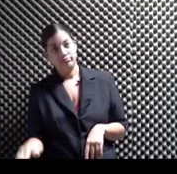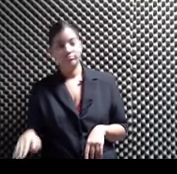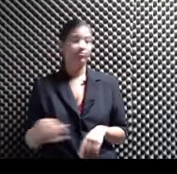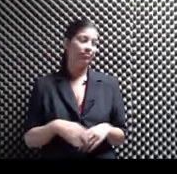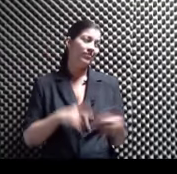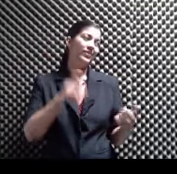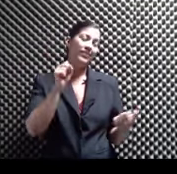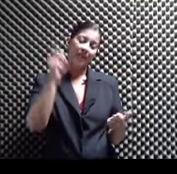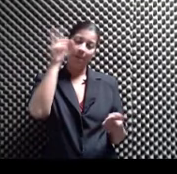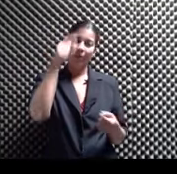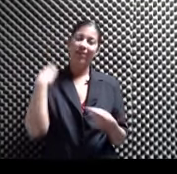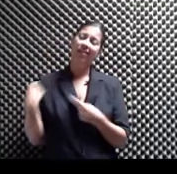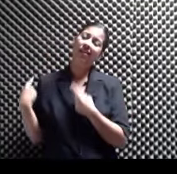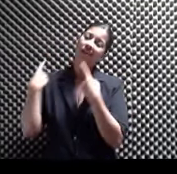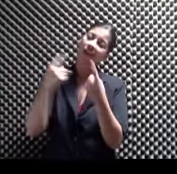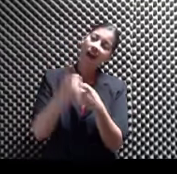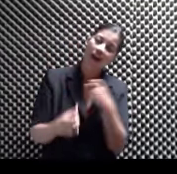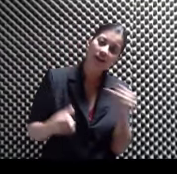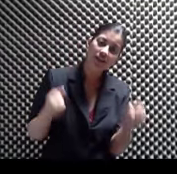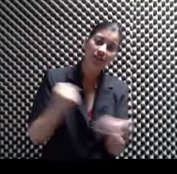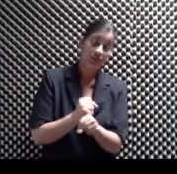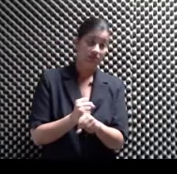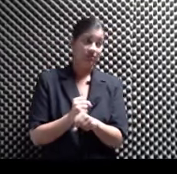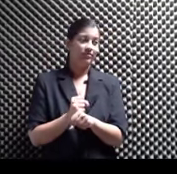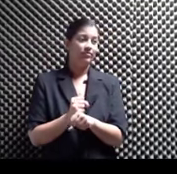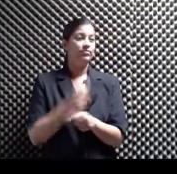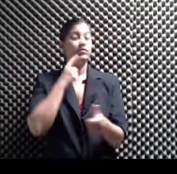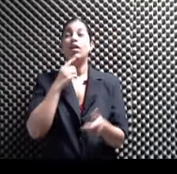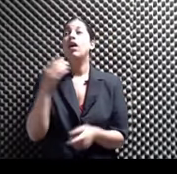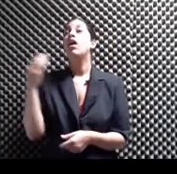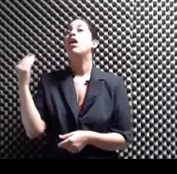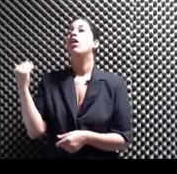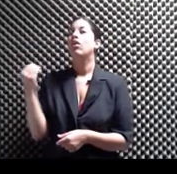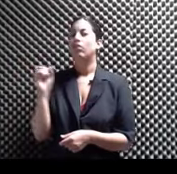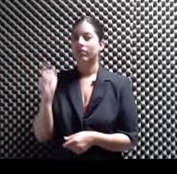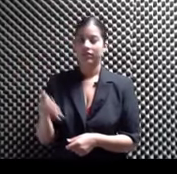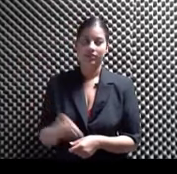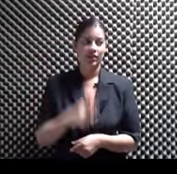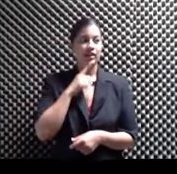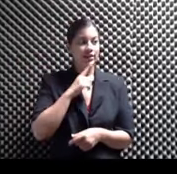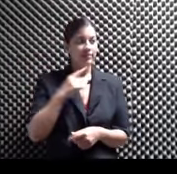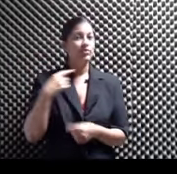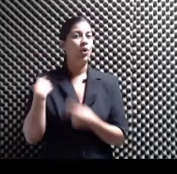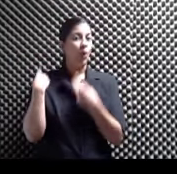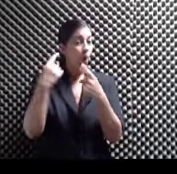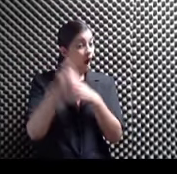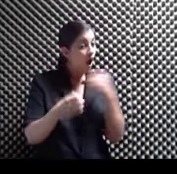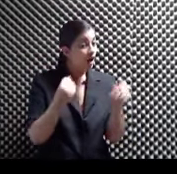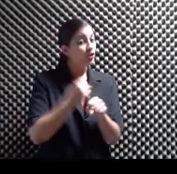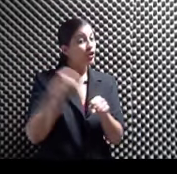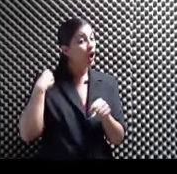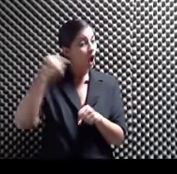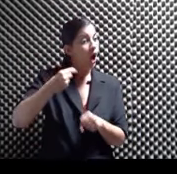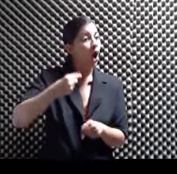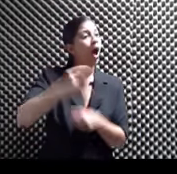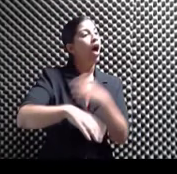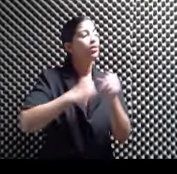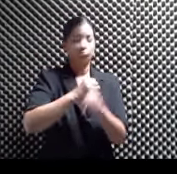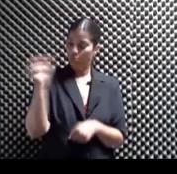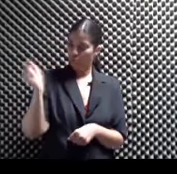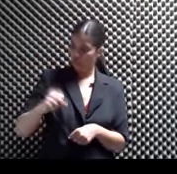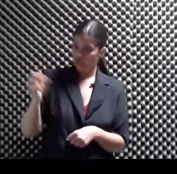porque como esto se va dando en distintos tiempos. Me parece que esta es postergada. Oye.